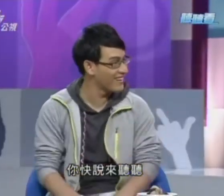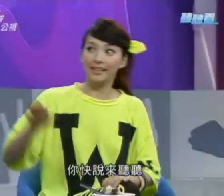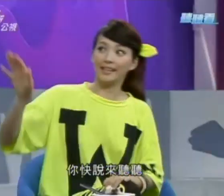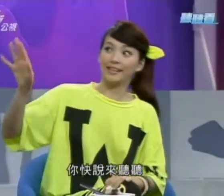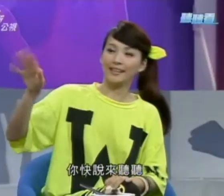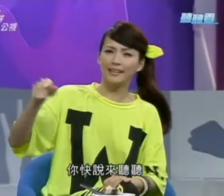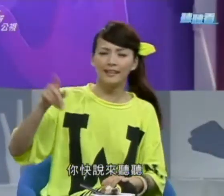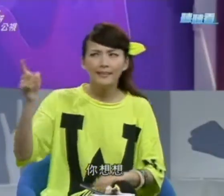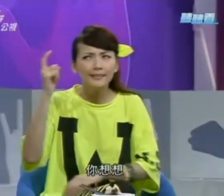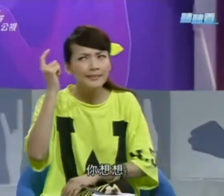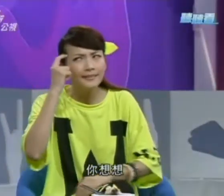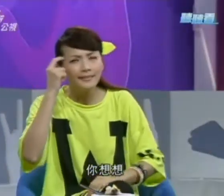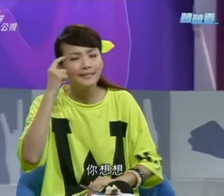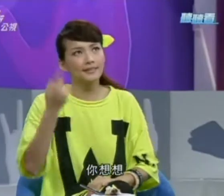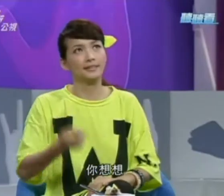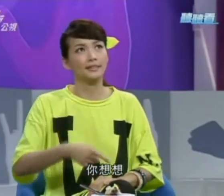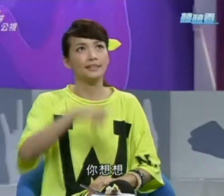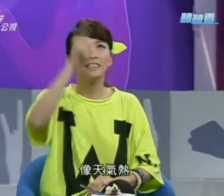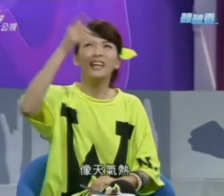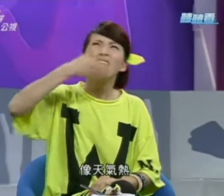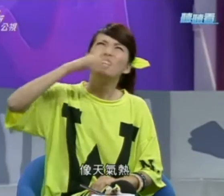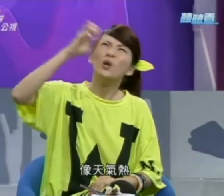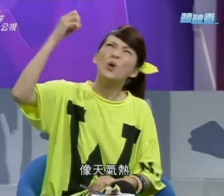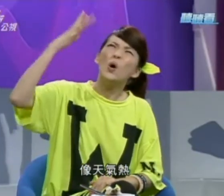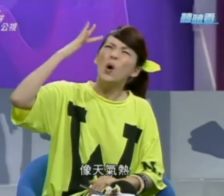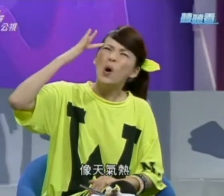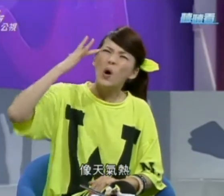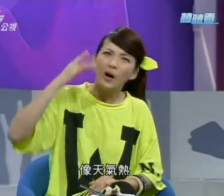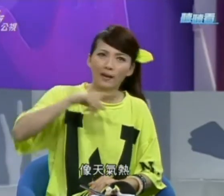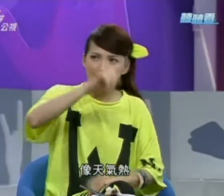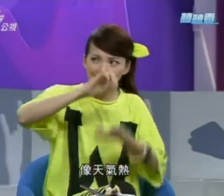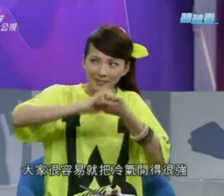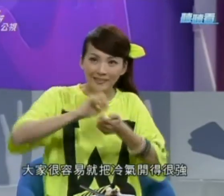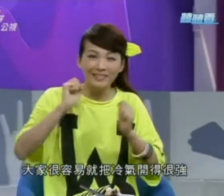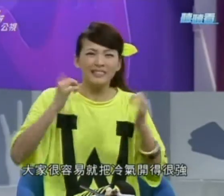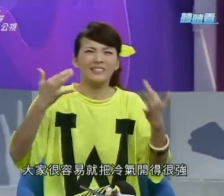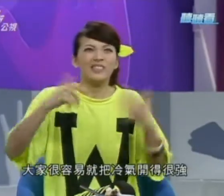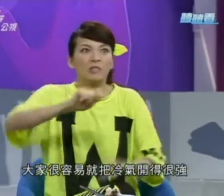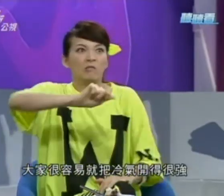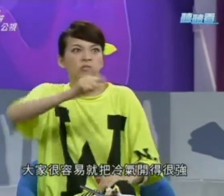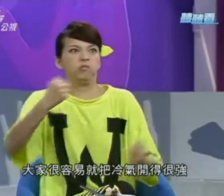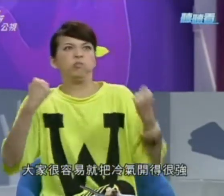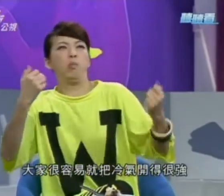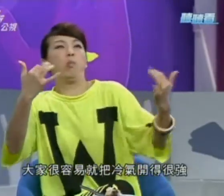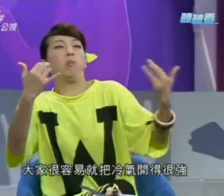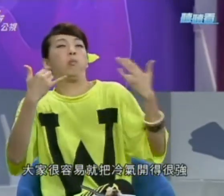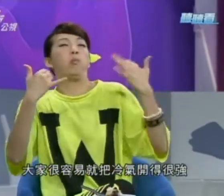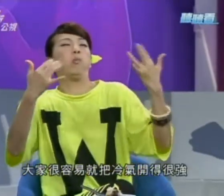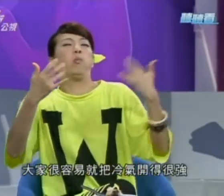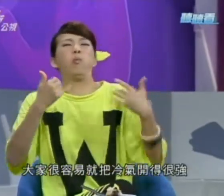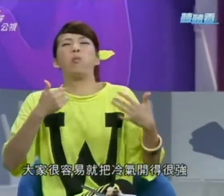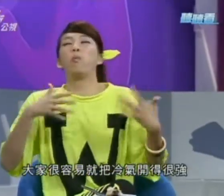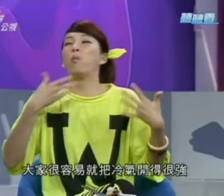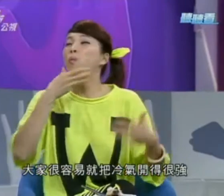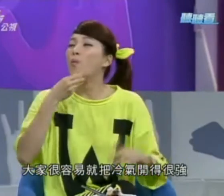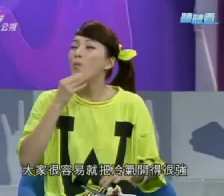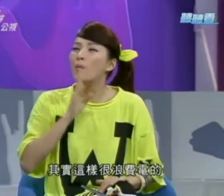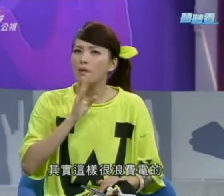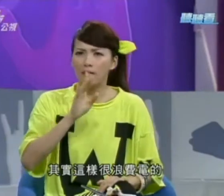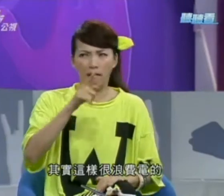听。 你想想啊，像天气热，大家很容易就把冷气开得很强，其实这样